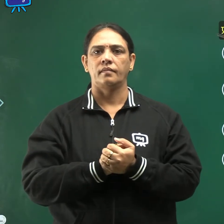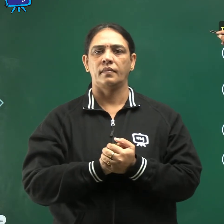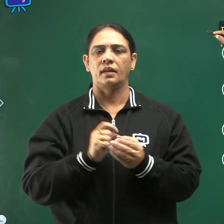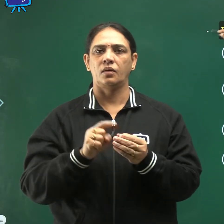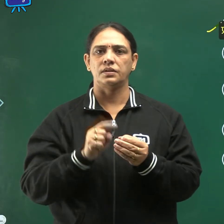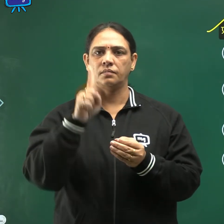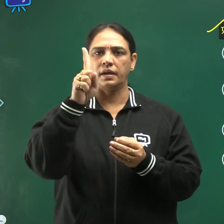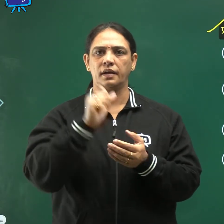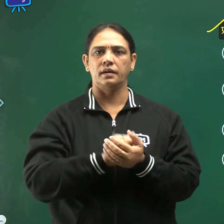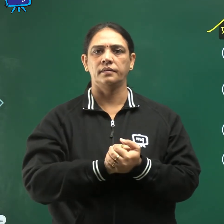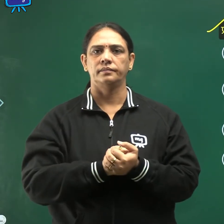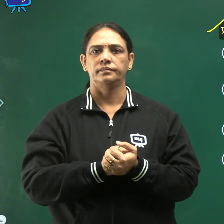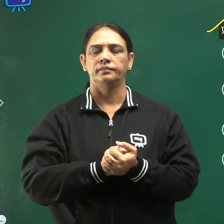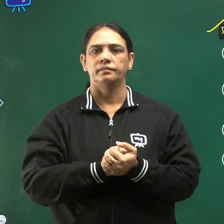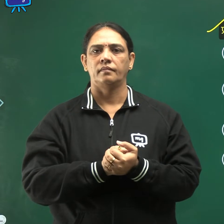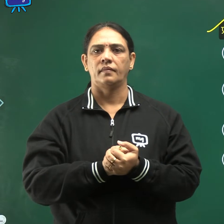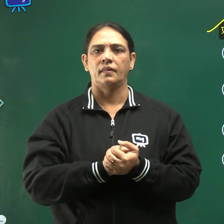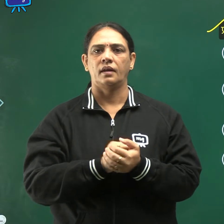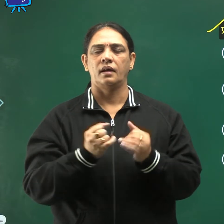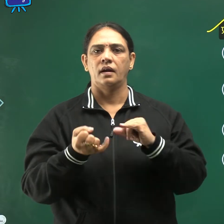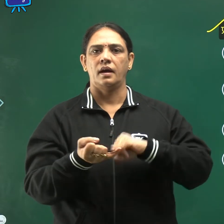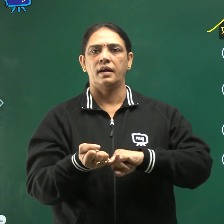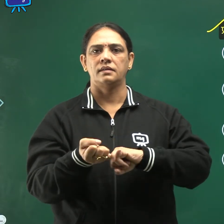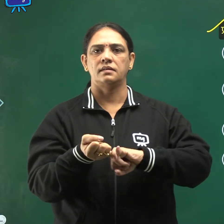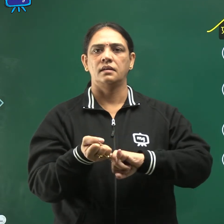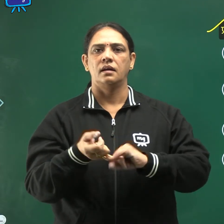प्रश्न नंबर 1, साइन स्क्वायर